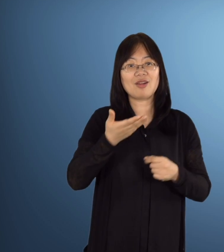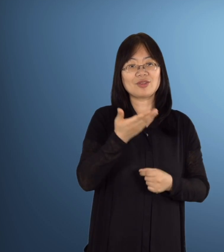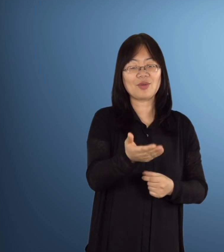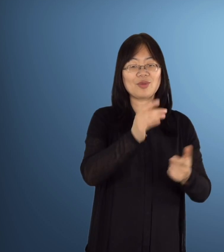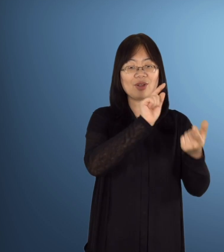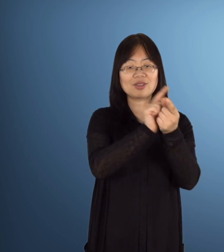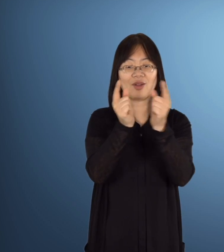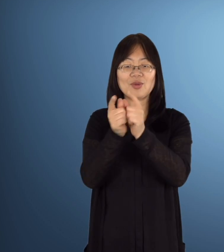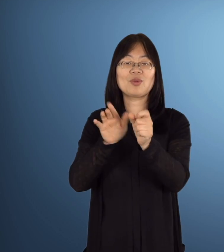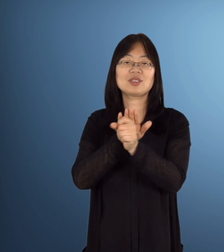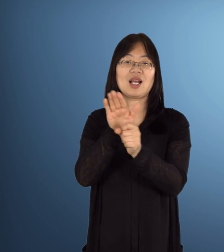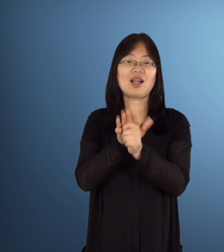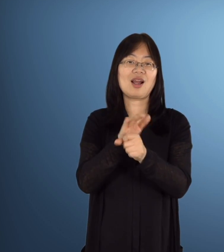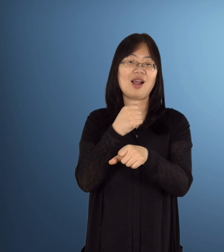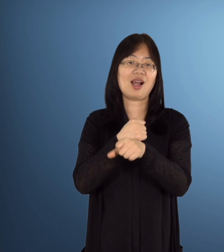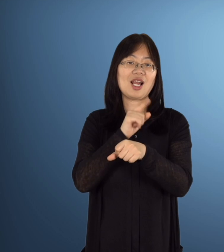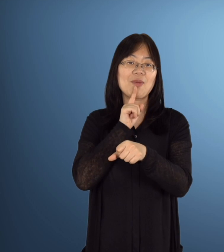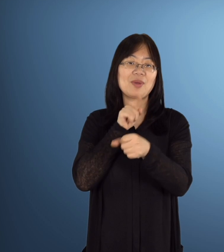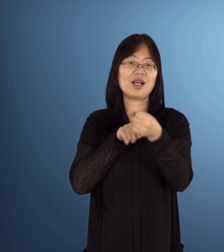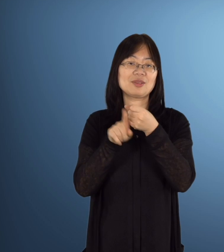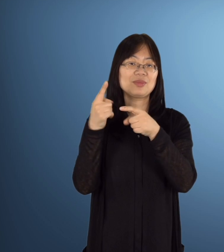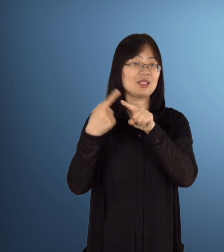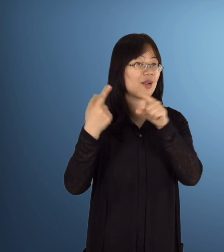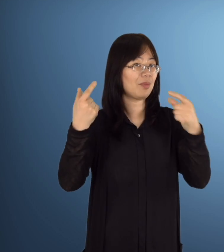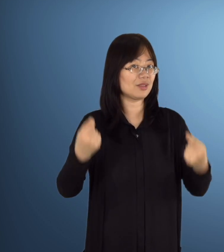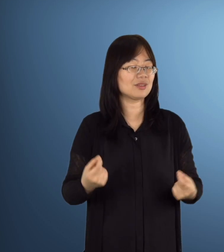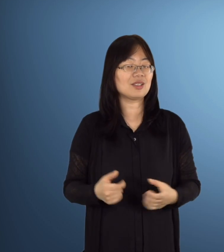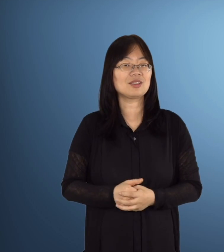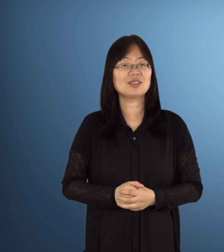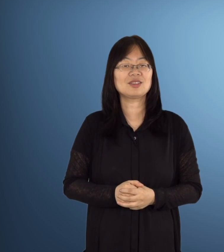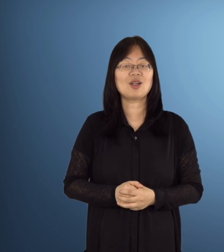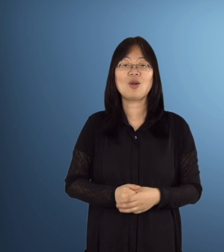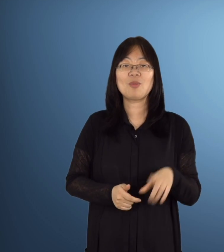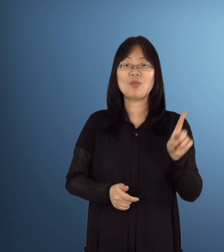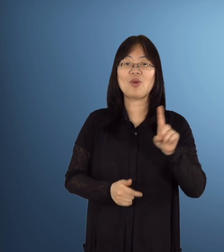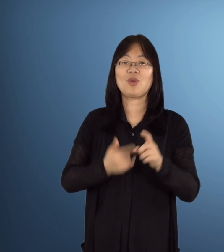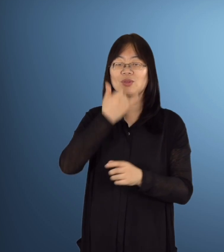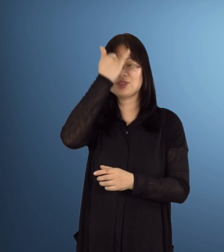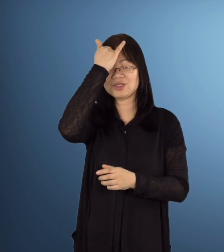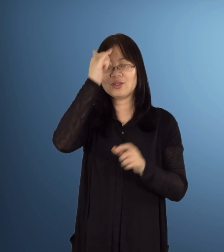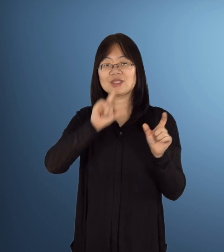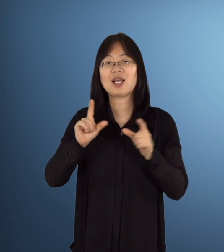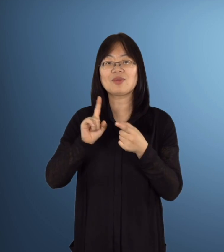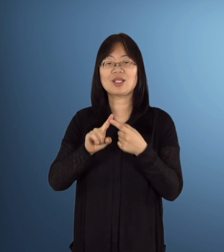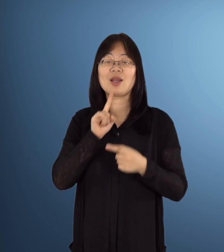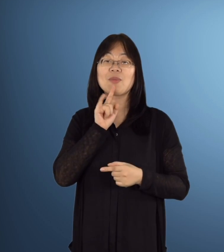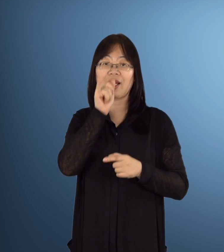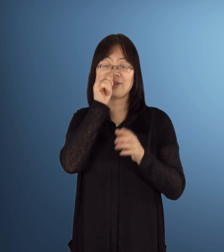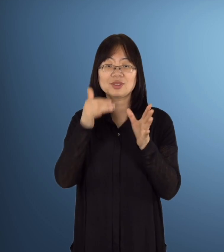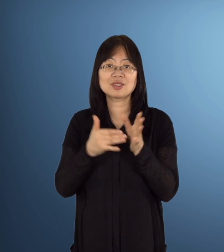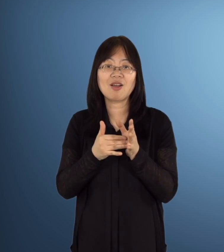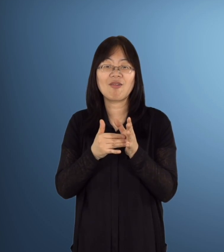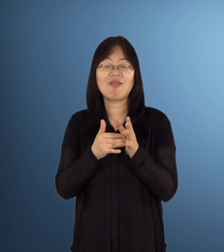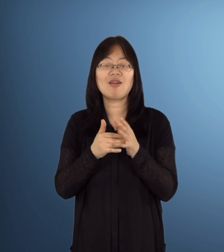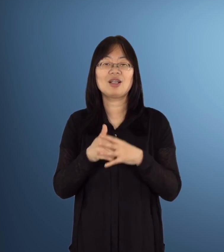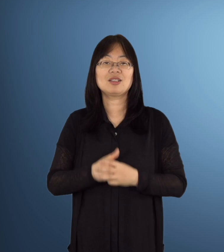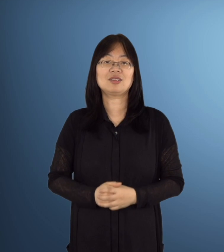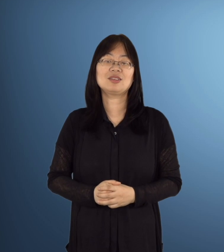서로 사랑하라 하는 이것이니라. 이것도 뭐죠? 윤리적 삶을 얘기하는 거예요. 자,